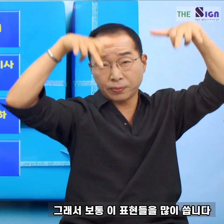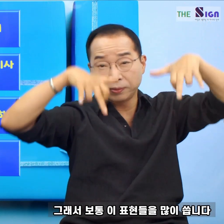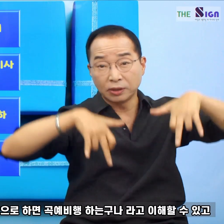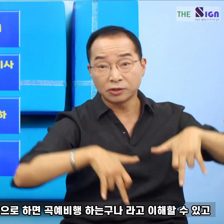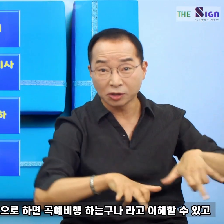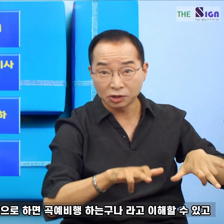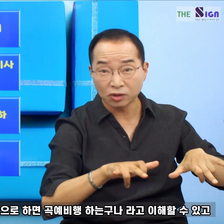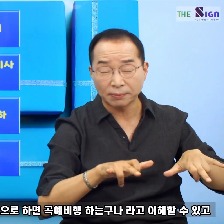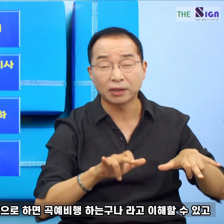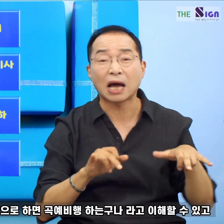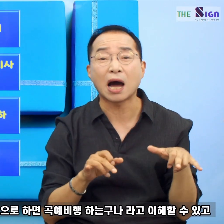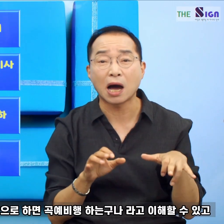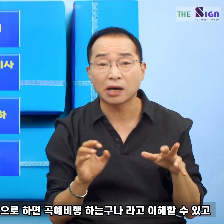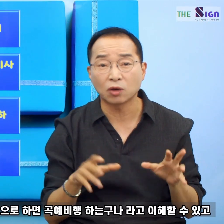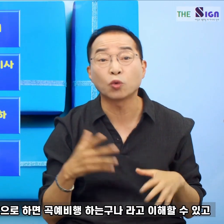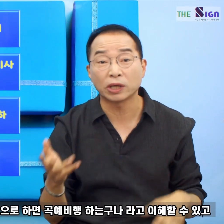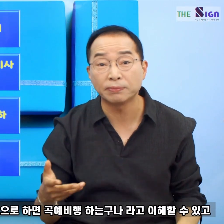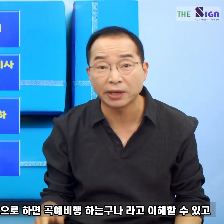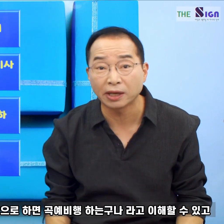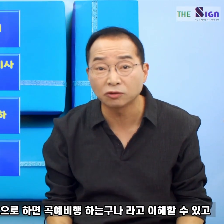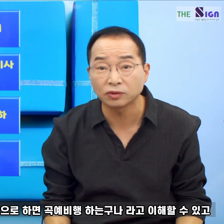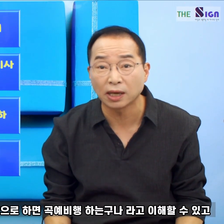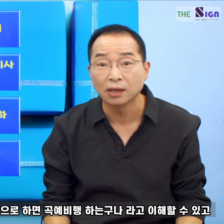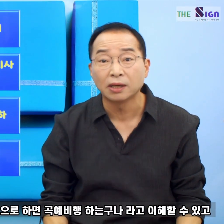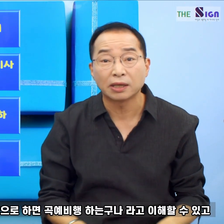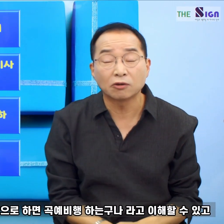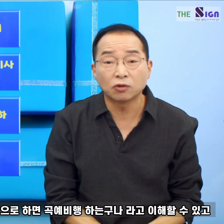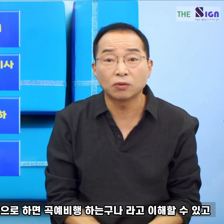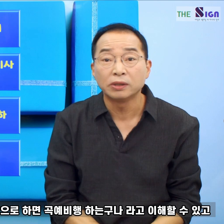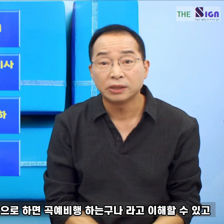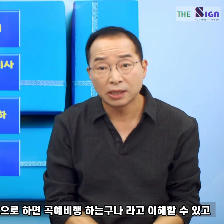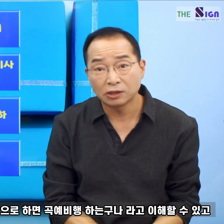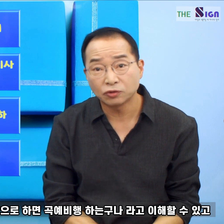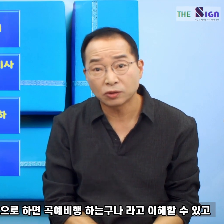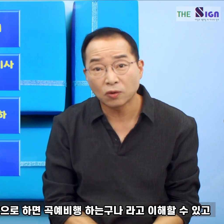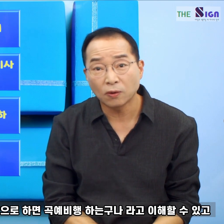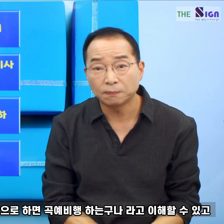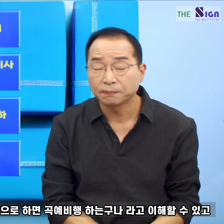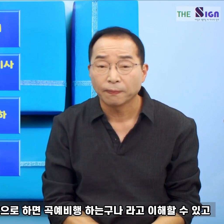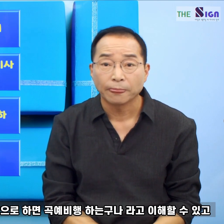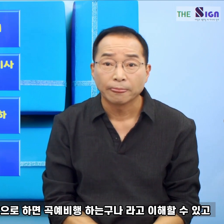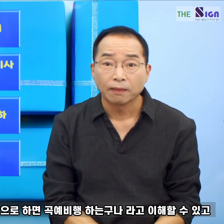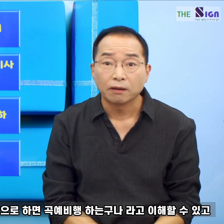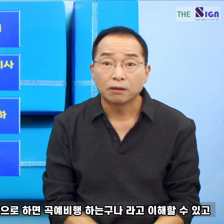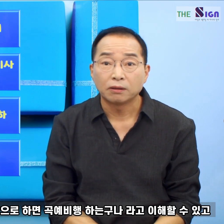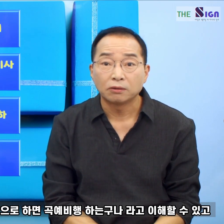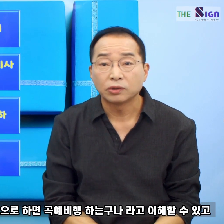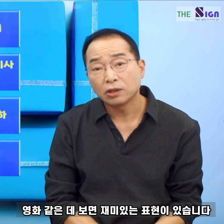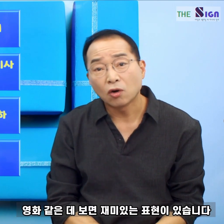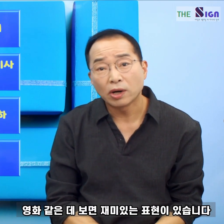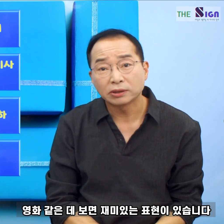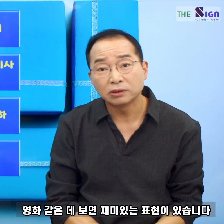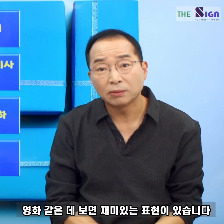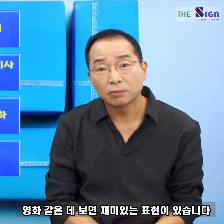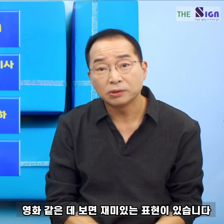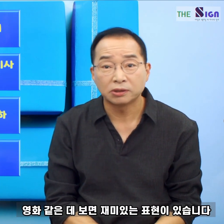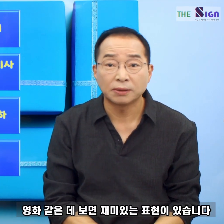이런 형식으로 하면 이거 고개 비행하는구나 라고 이해할 수 있고, 우리가 영화 같은 데 보면 이제 재밌는